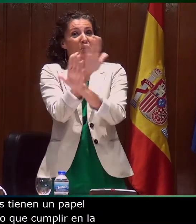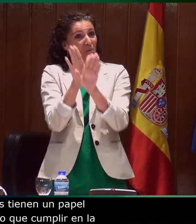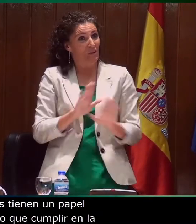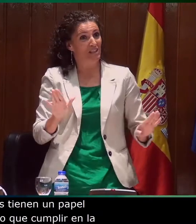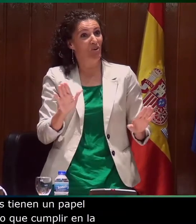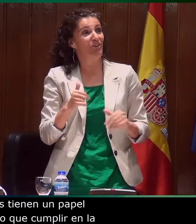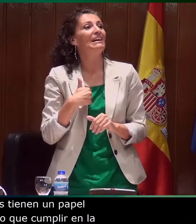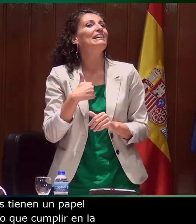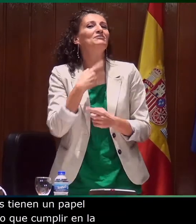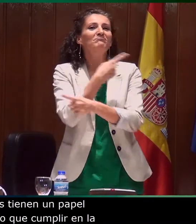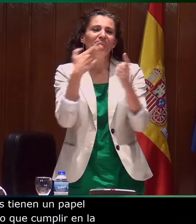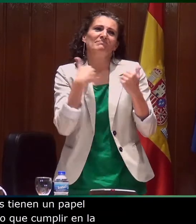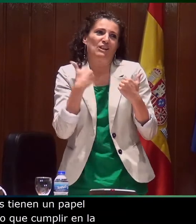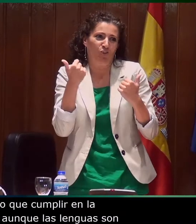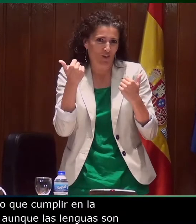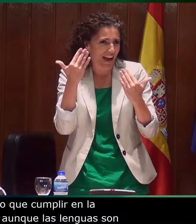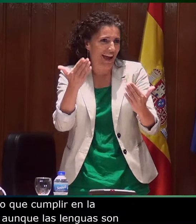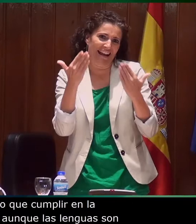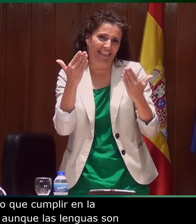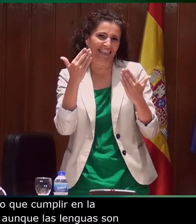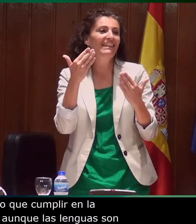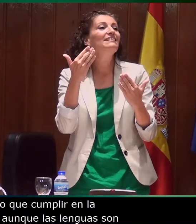está viva por último agradecer